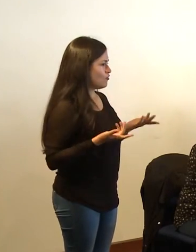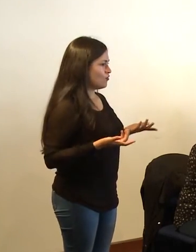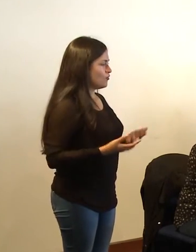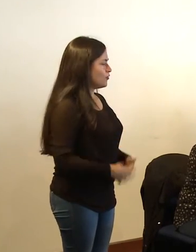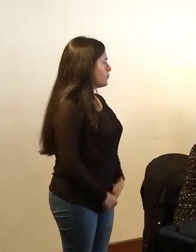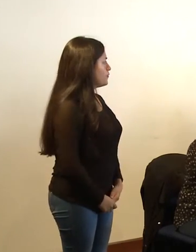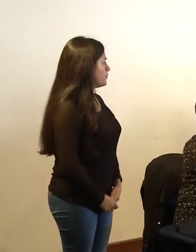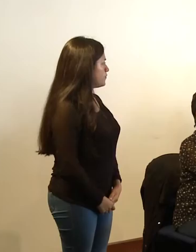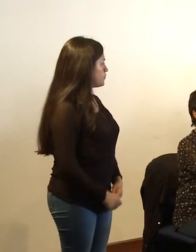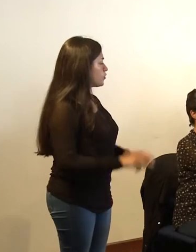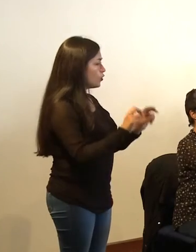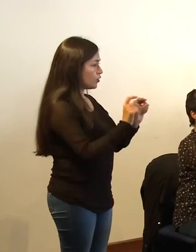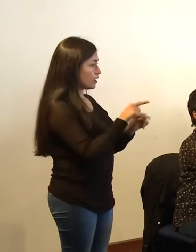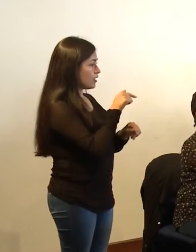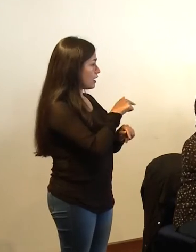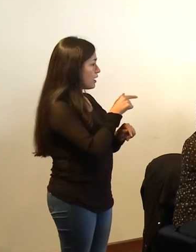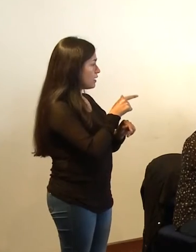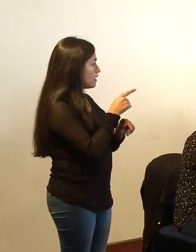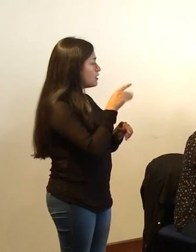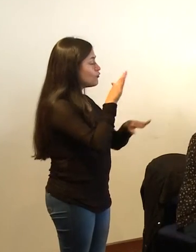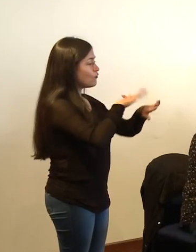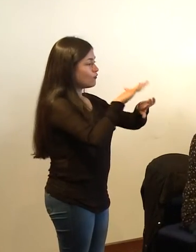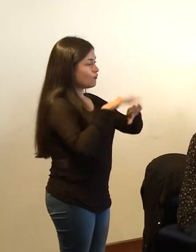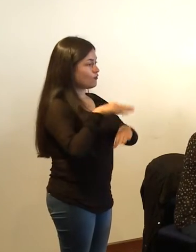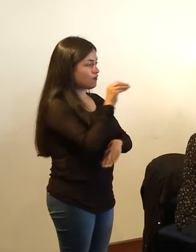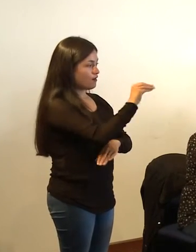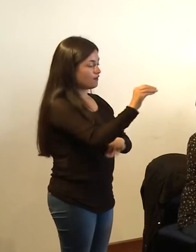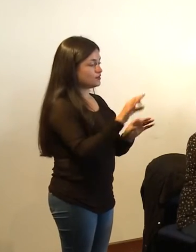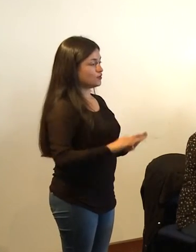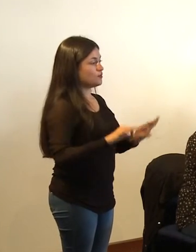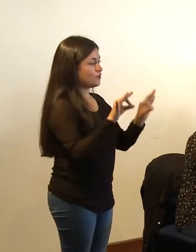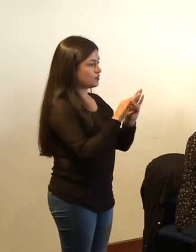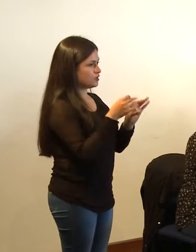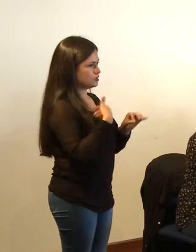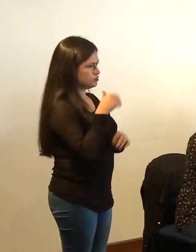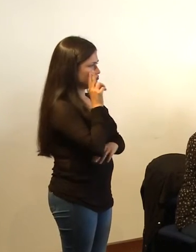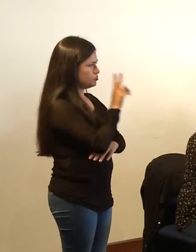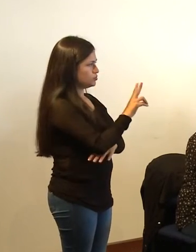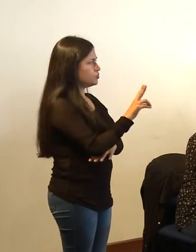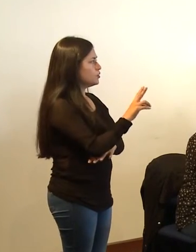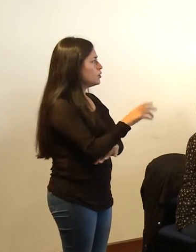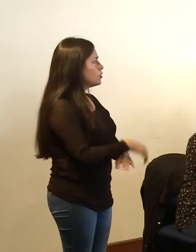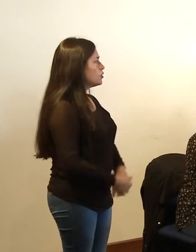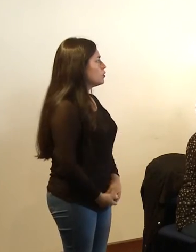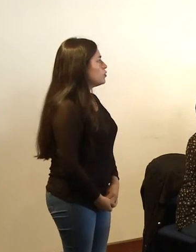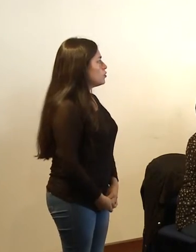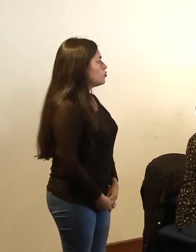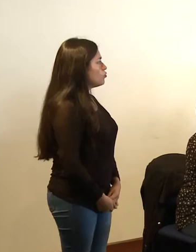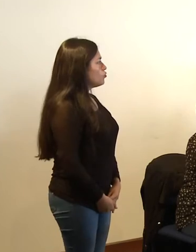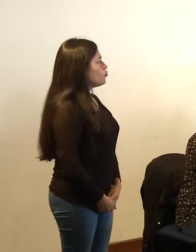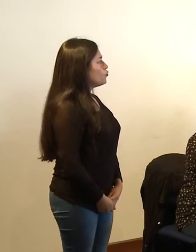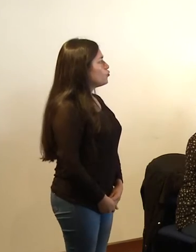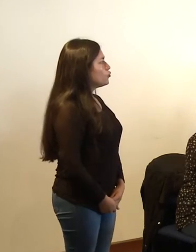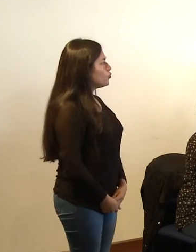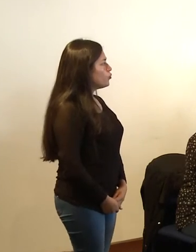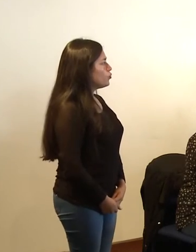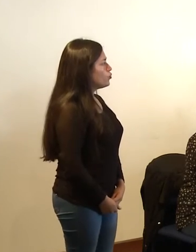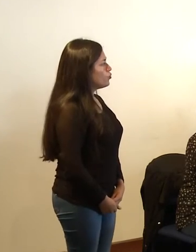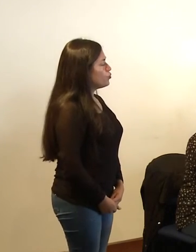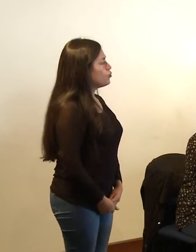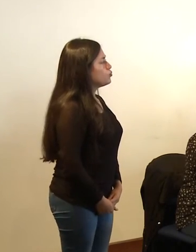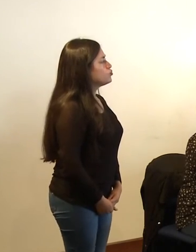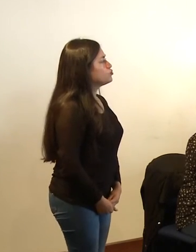ahí un llamado importante, a mi modo de ver, a que ese lugar